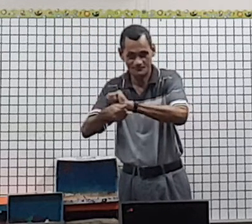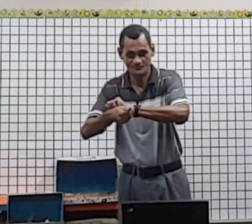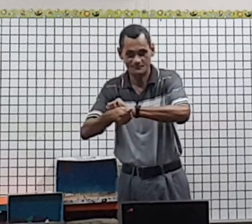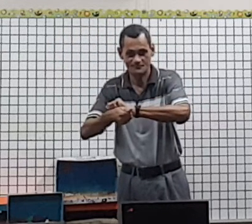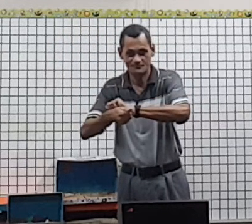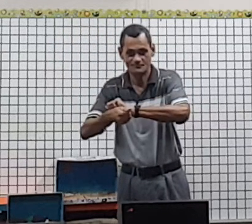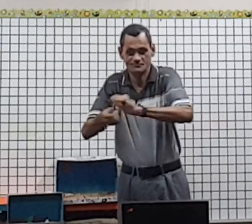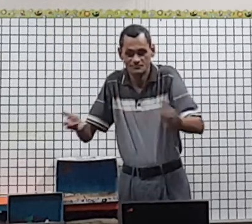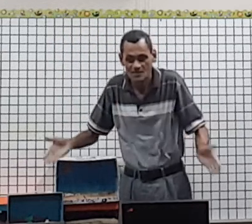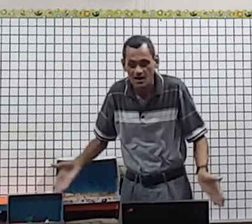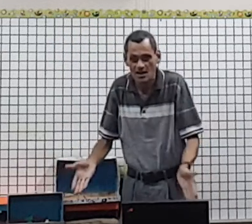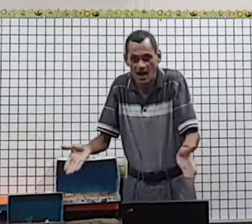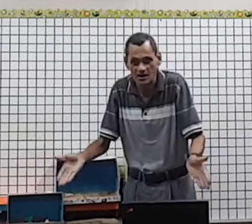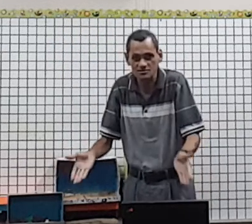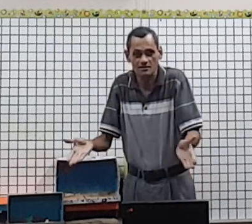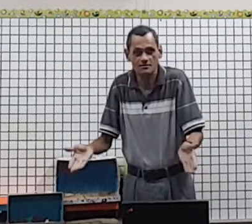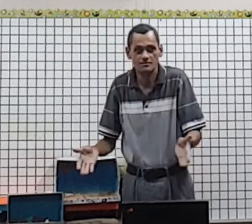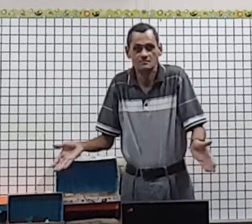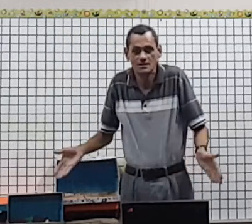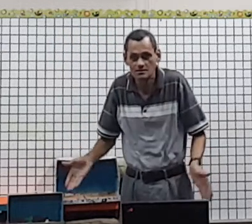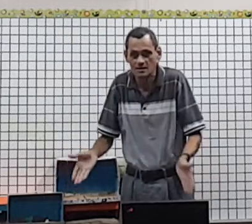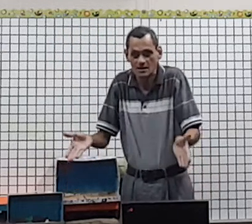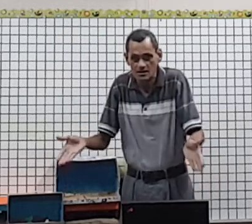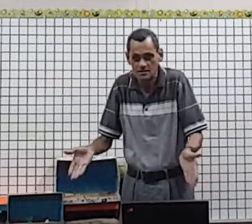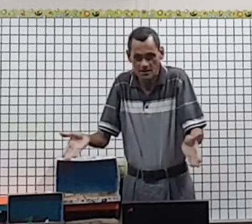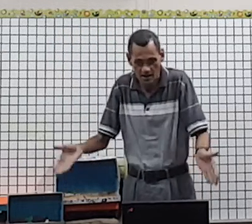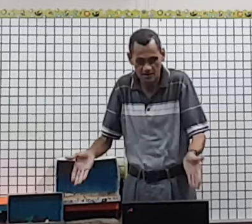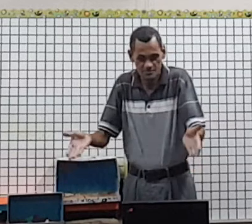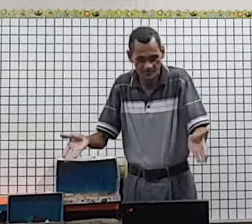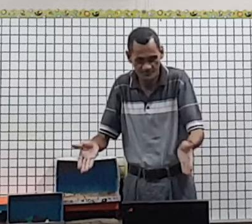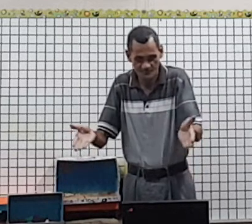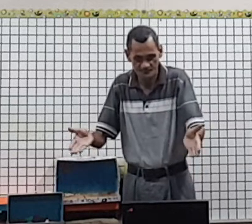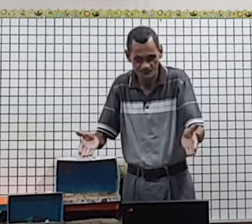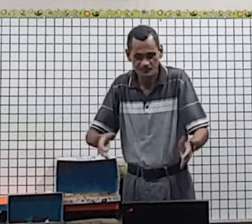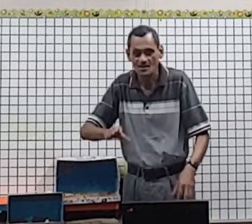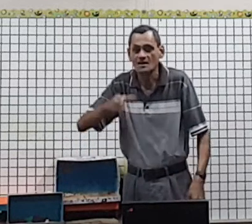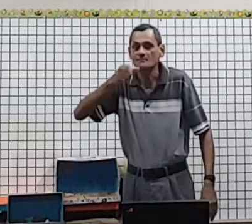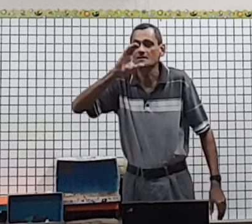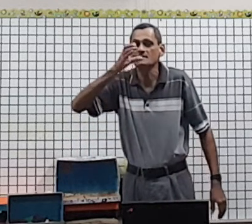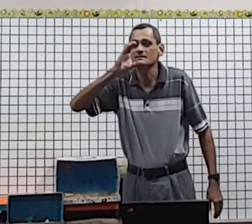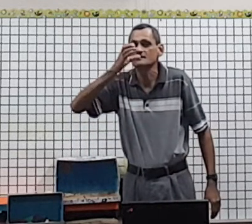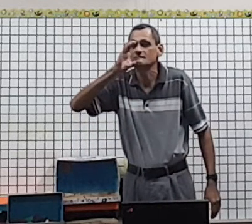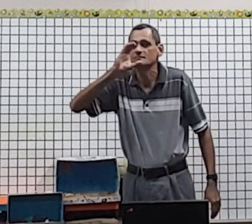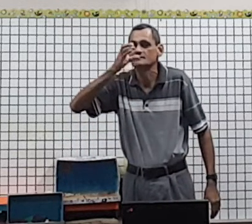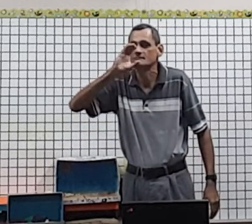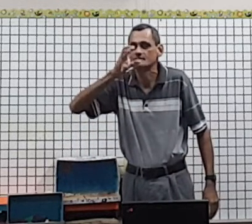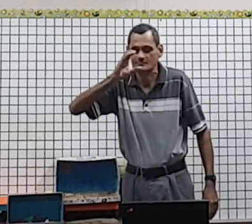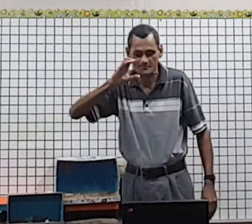Adaptar. Igual que cambiar, pero con alentar. Alentar, estimular. Beber, tomar.